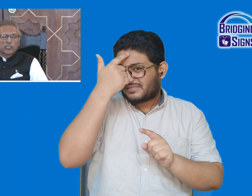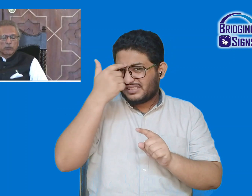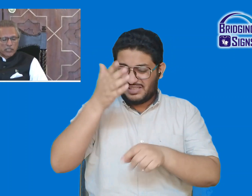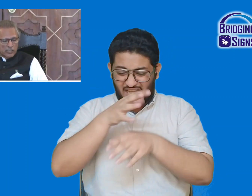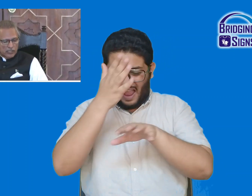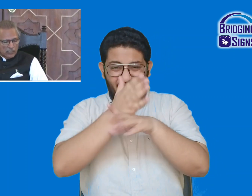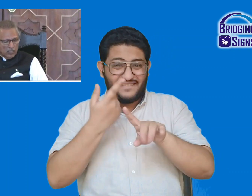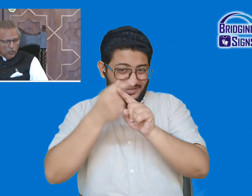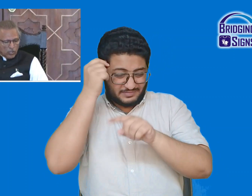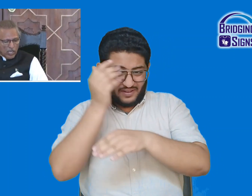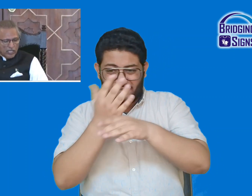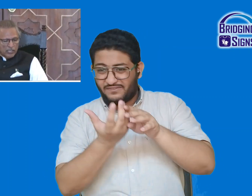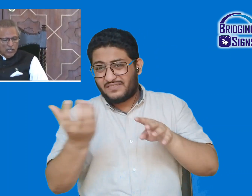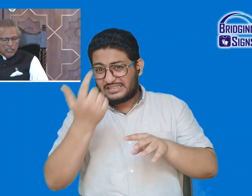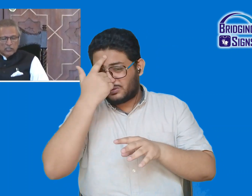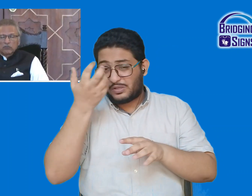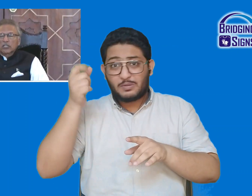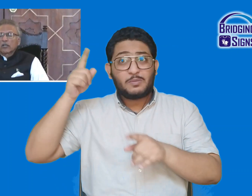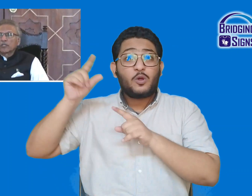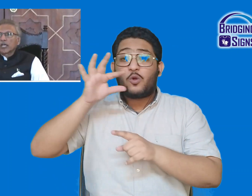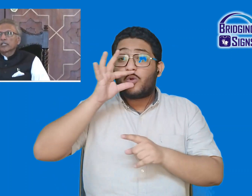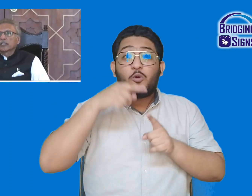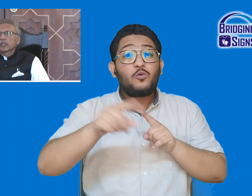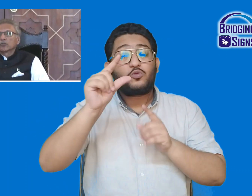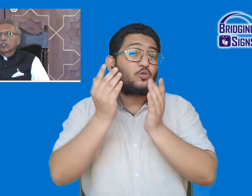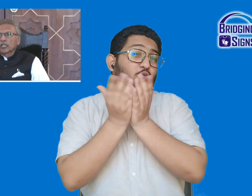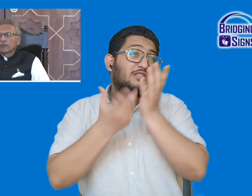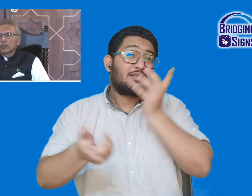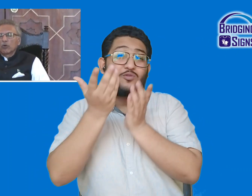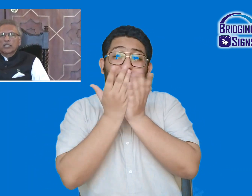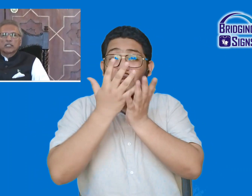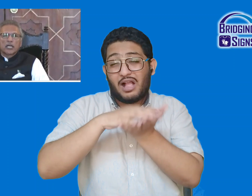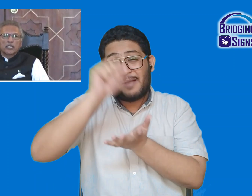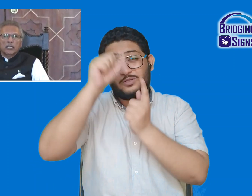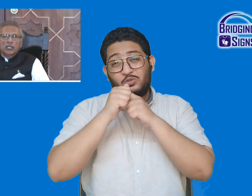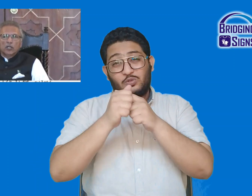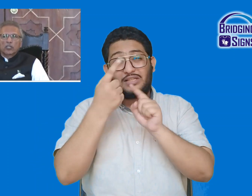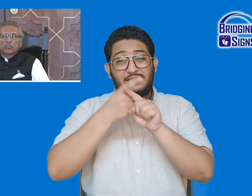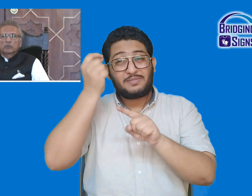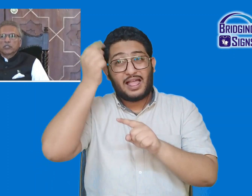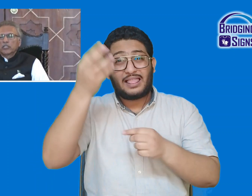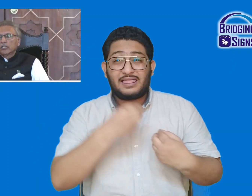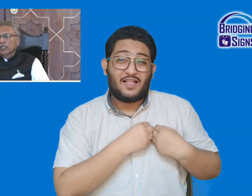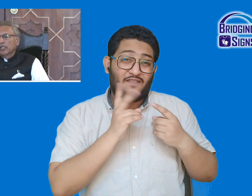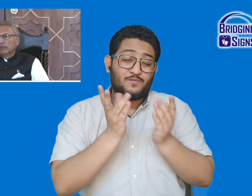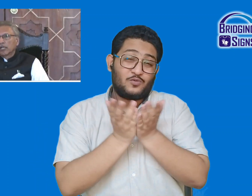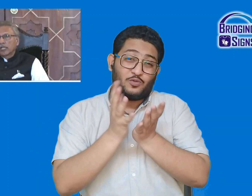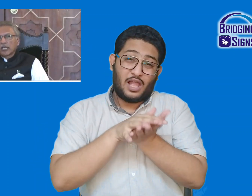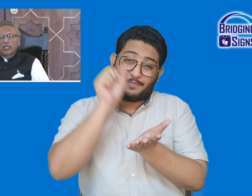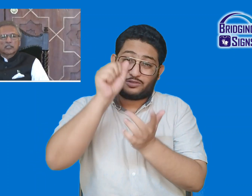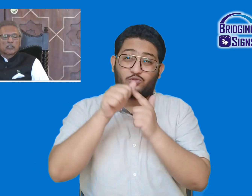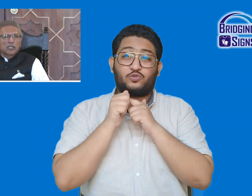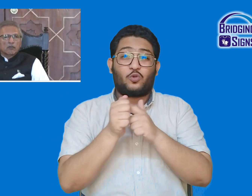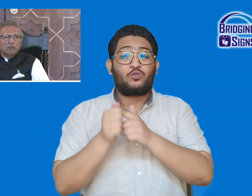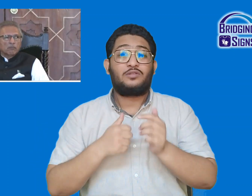جموں و کشمیر کے اندر ہو رہا ہے اس وقت رمضان کے اندر، ان کے لیے بھی دعا کی جائے، اور اس میں اللہ